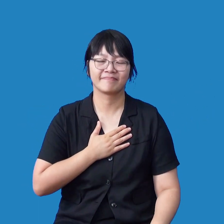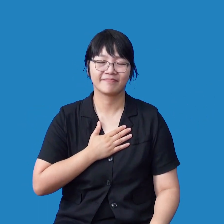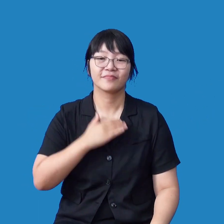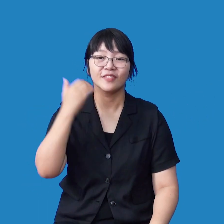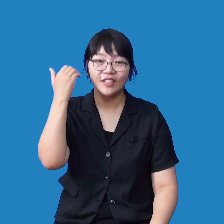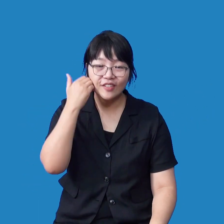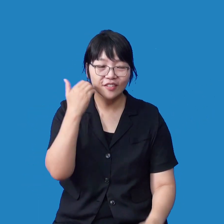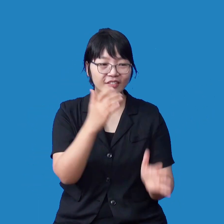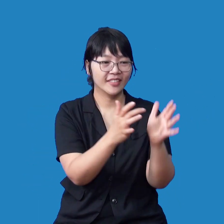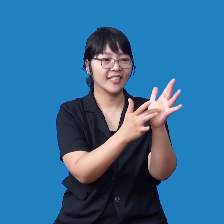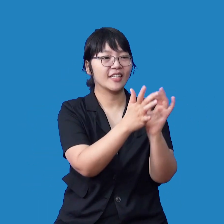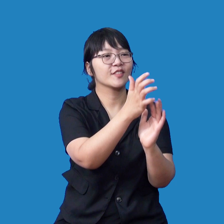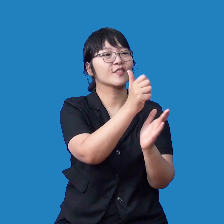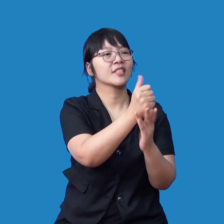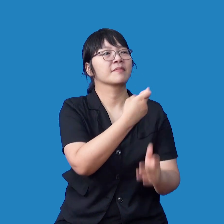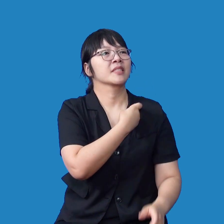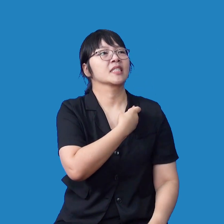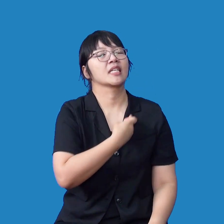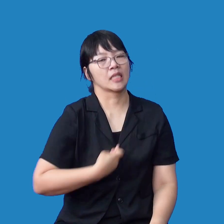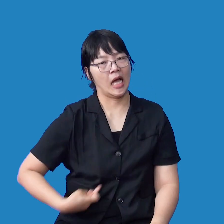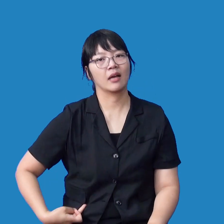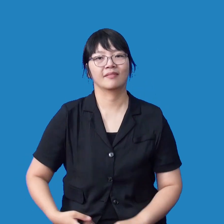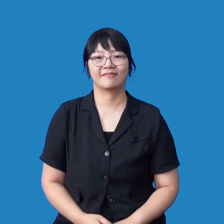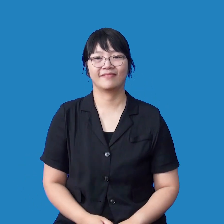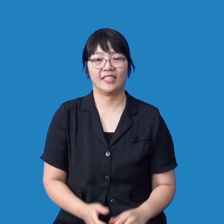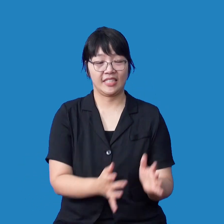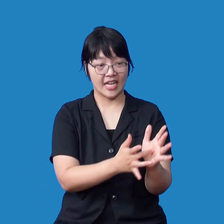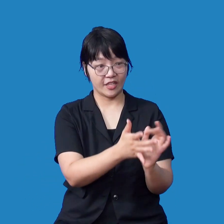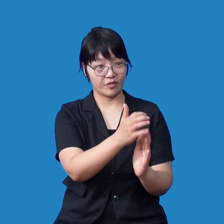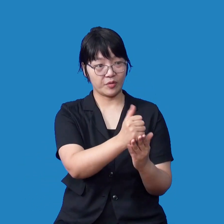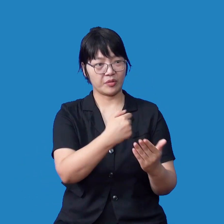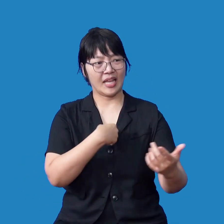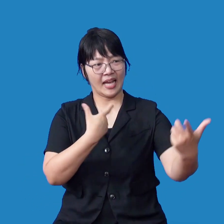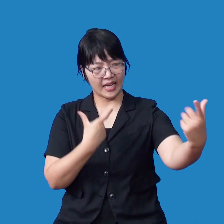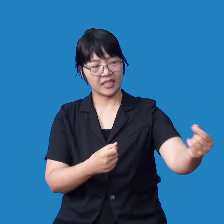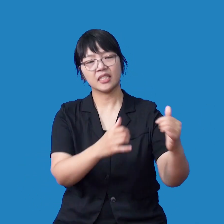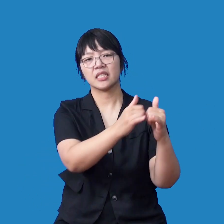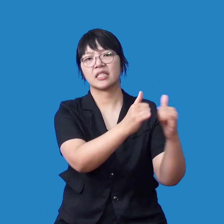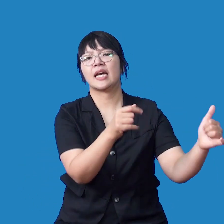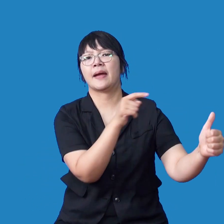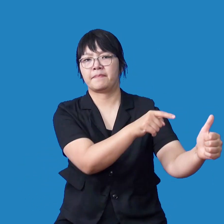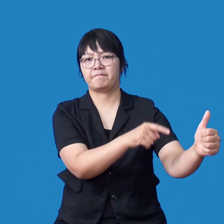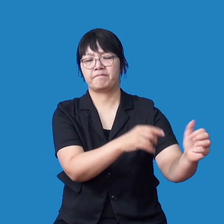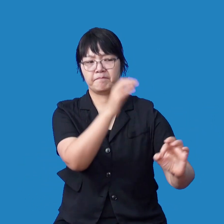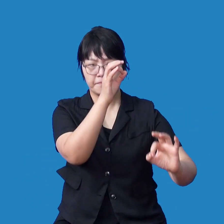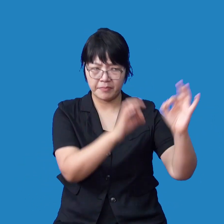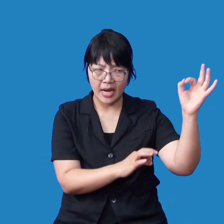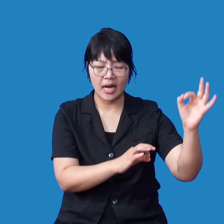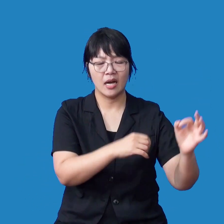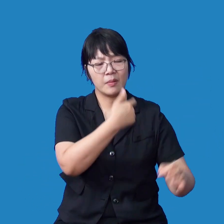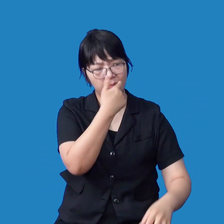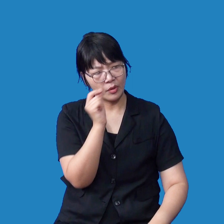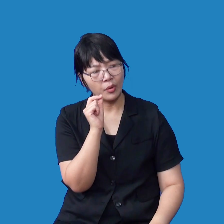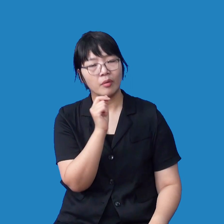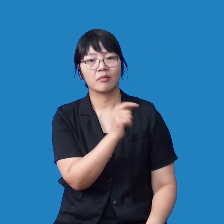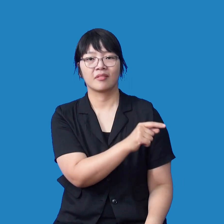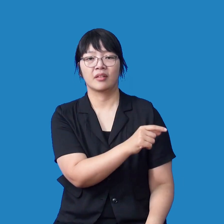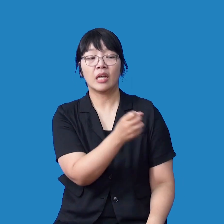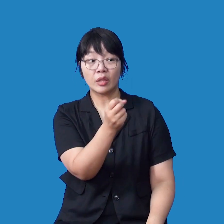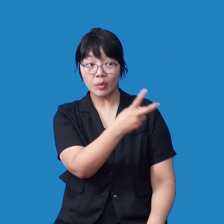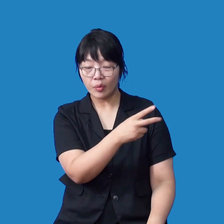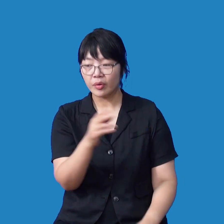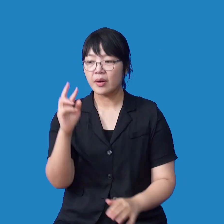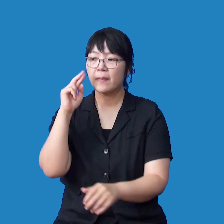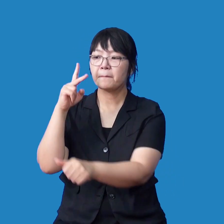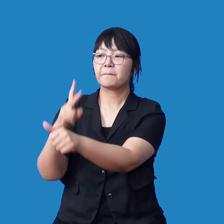제자, 우리와 똑같은 피와 살을 가진, 우리처럼 불완전하고 실수할 수 있는 인생이었던 바울